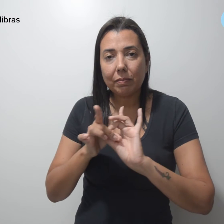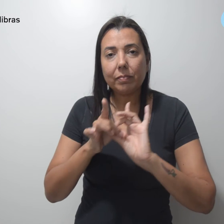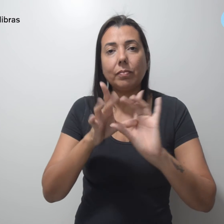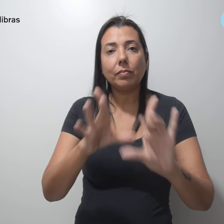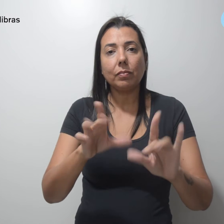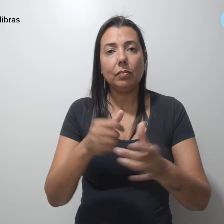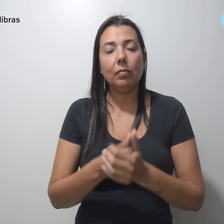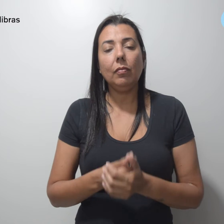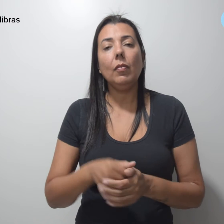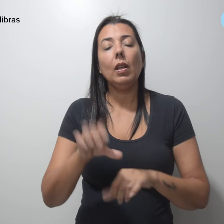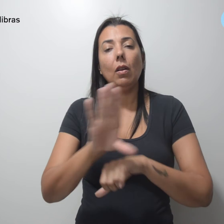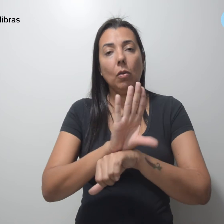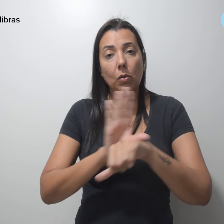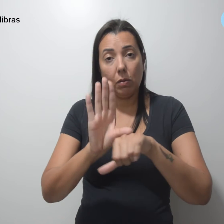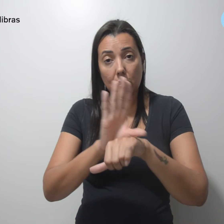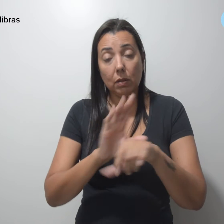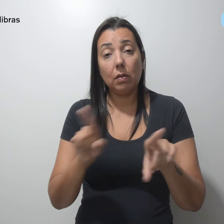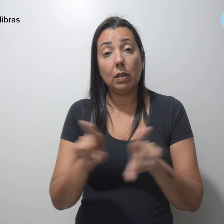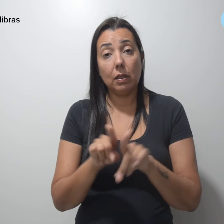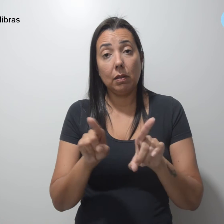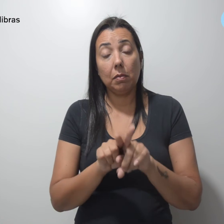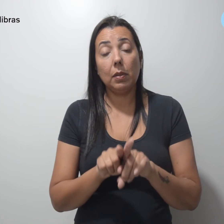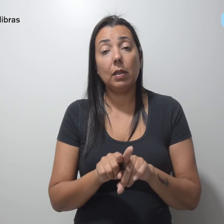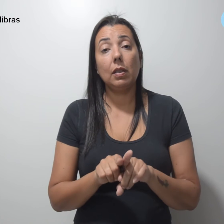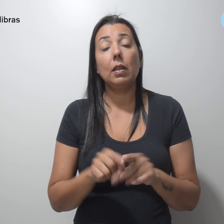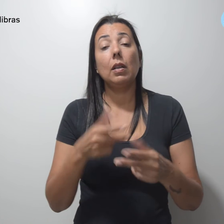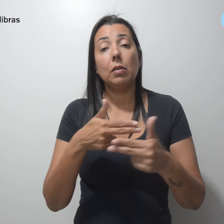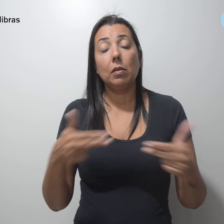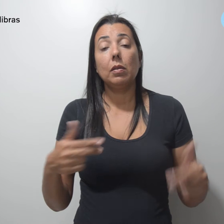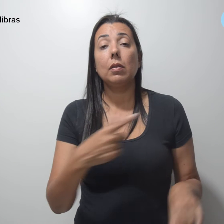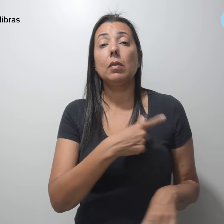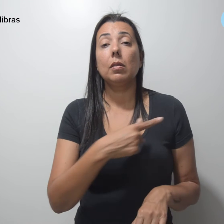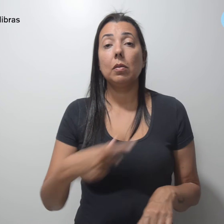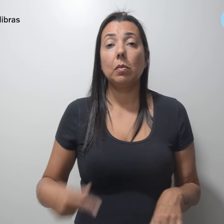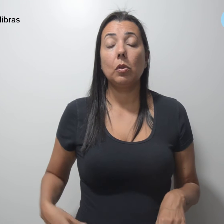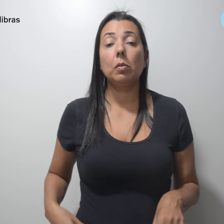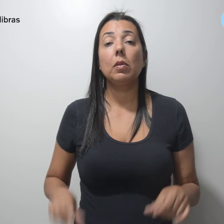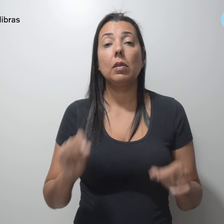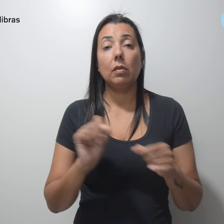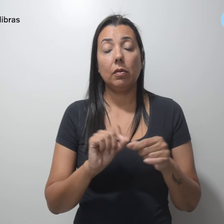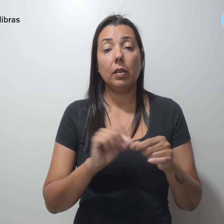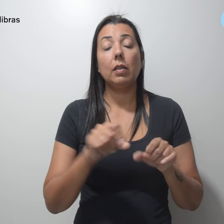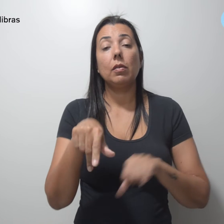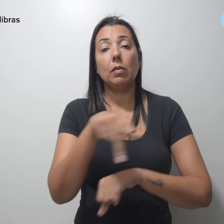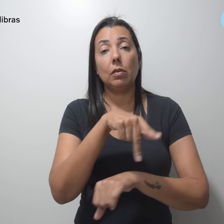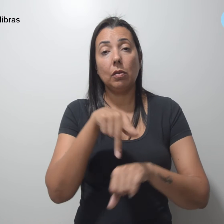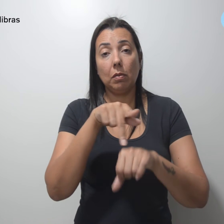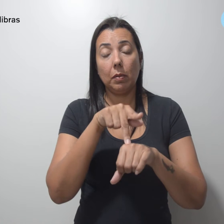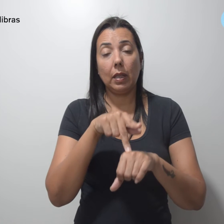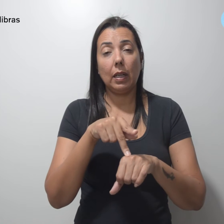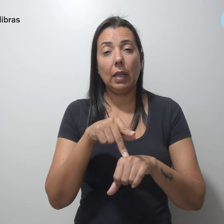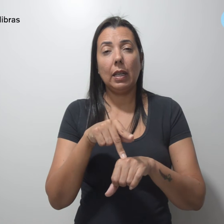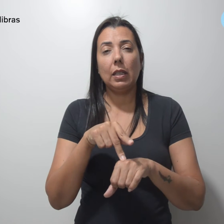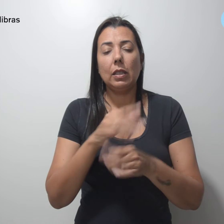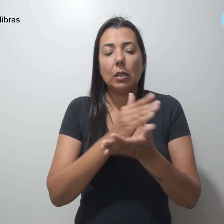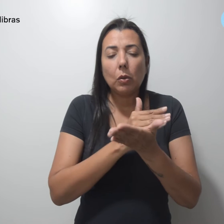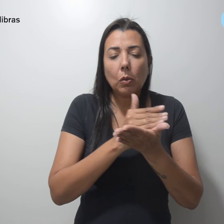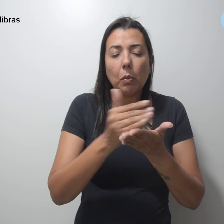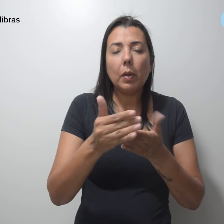à Constituição e ao patrimônio público ocorridos no país desde a sua